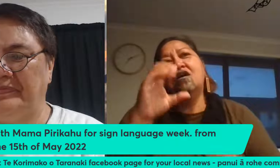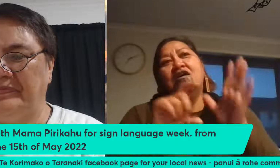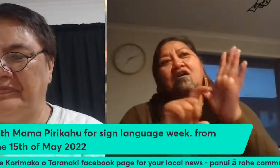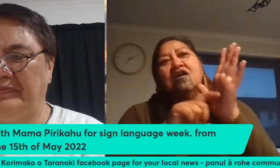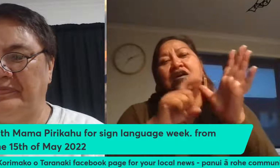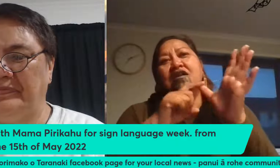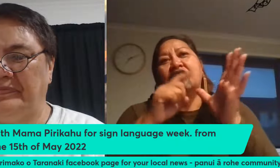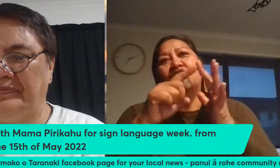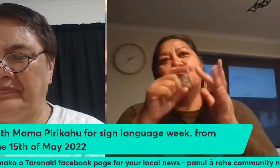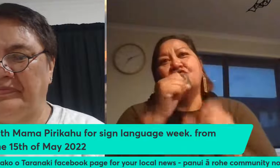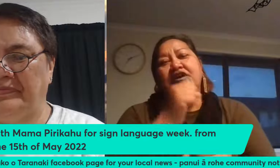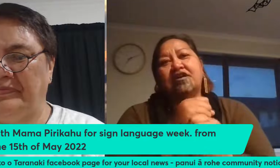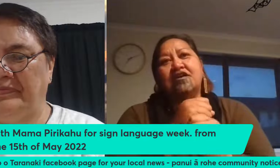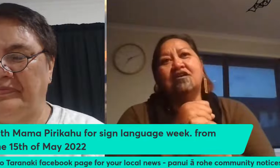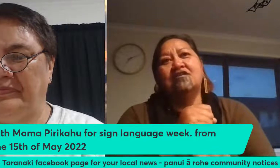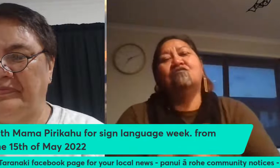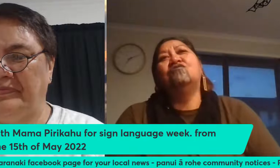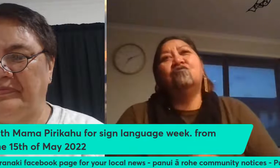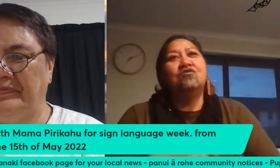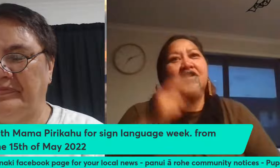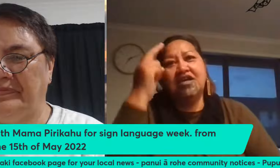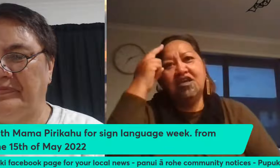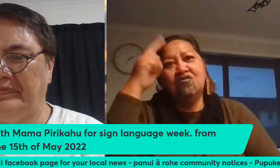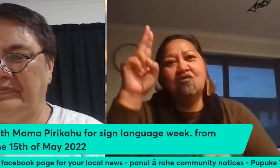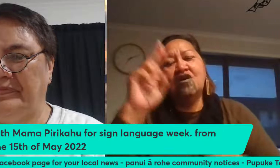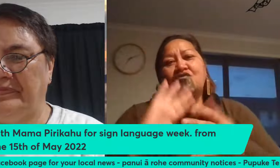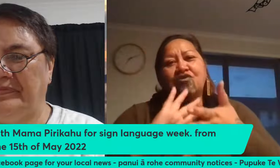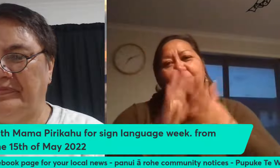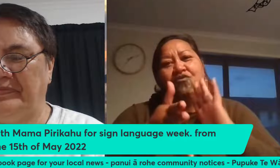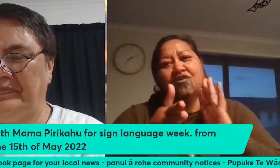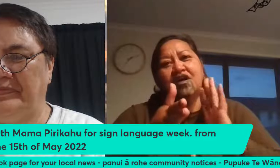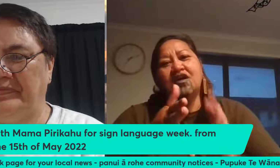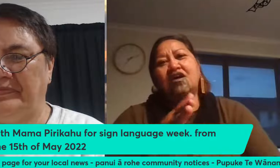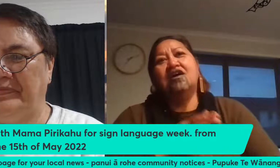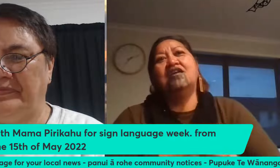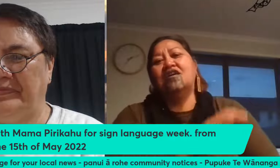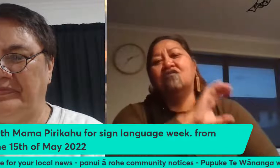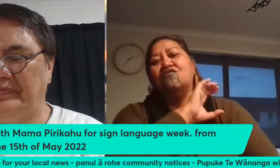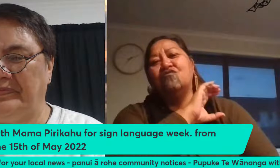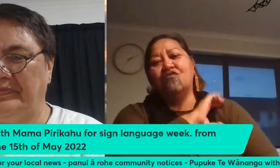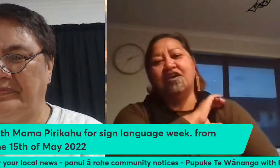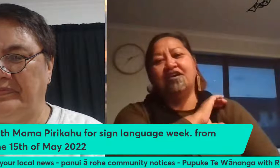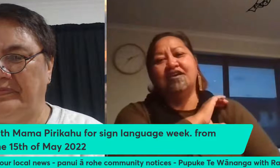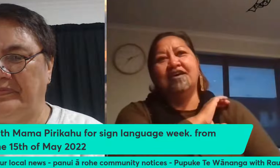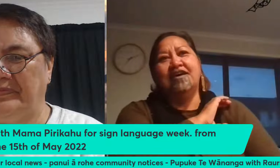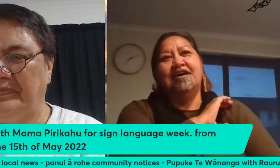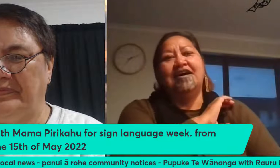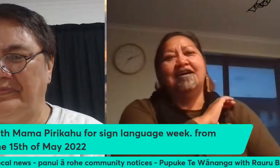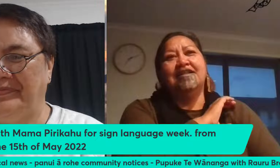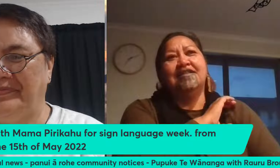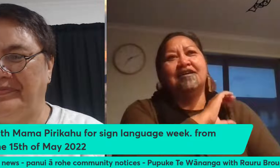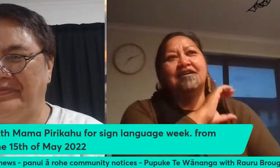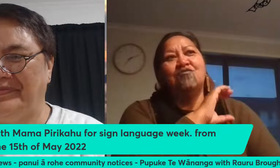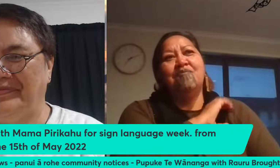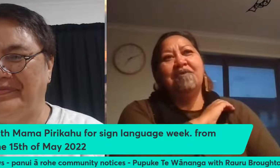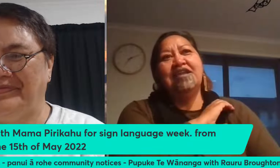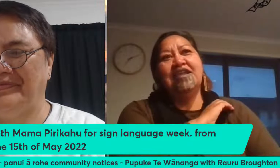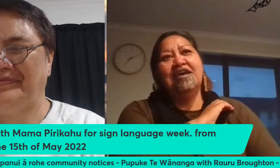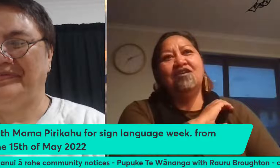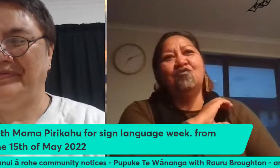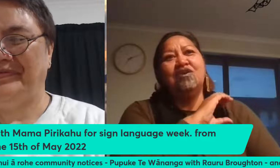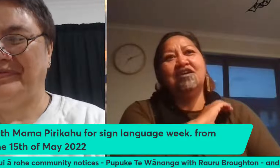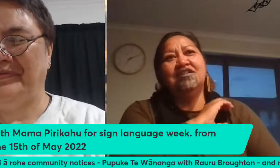ingoa, ana ko Craig. Ko tōna ingoa rotarota, ana ko Craig. Te take